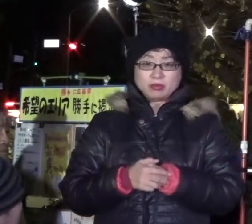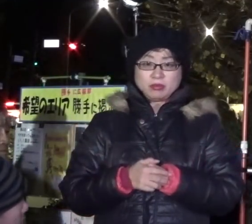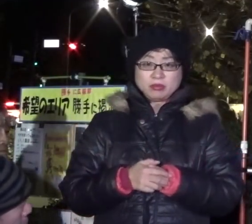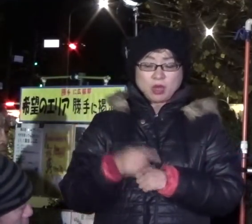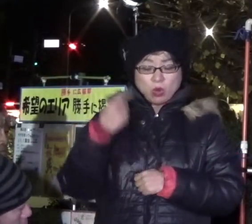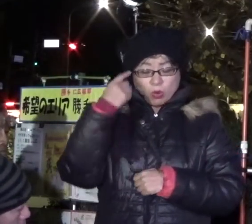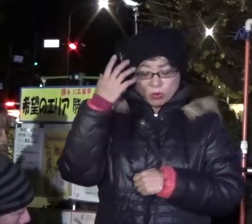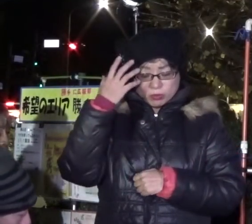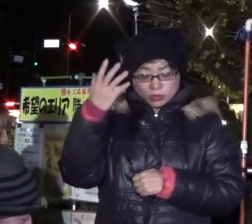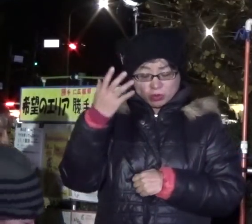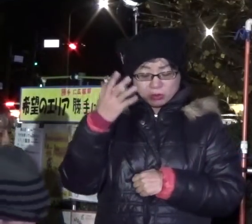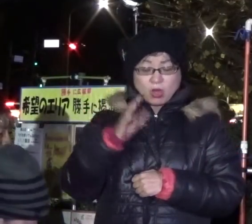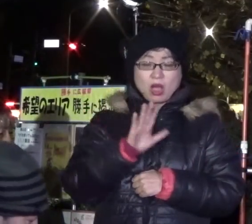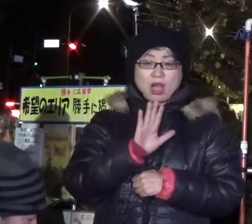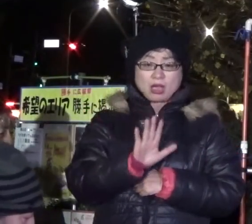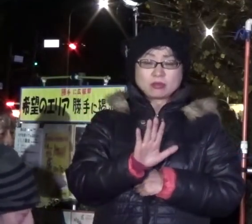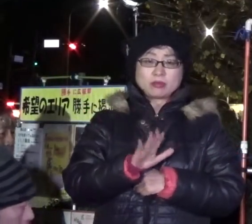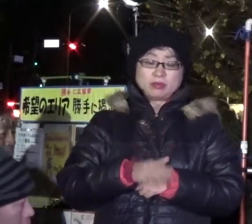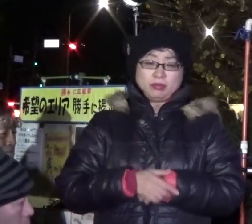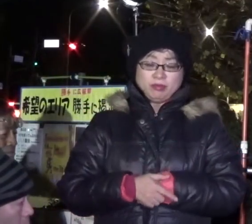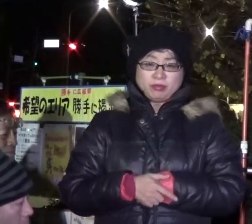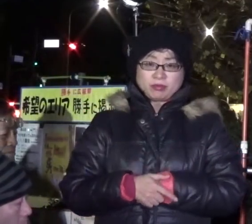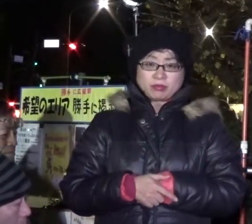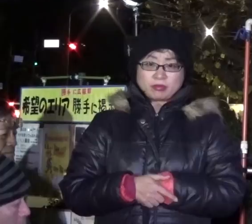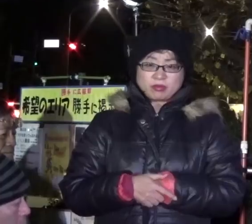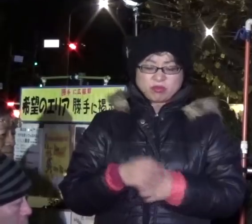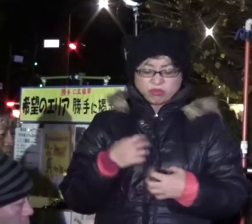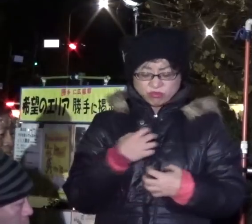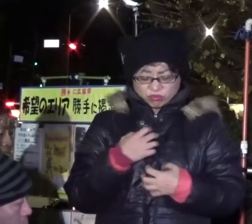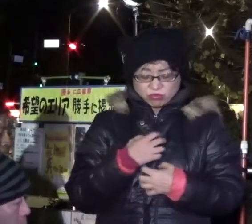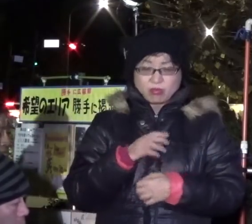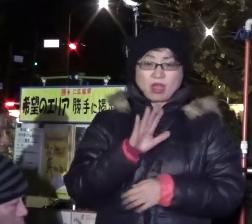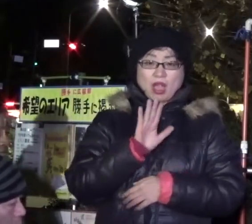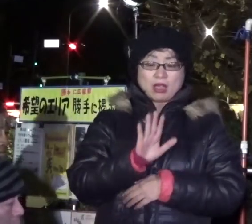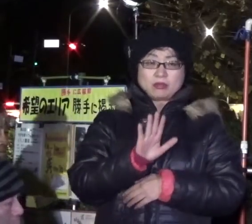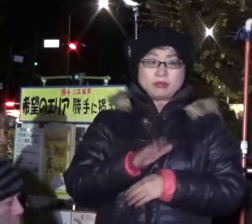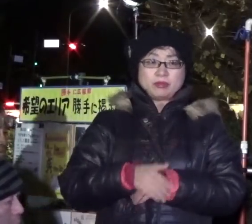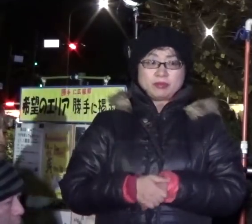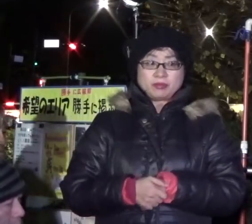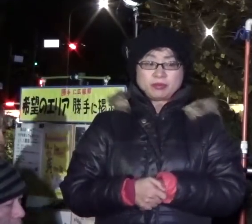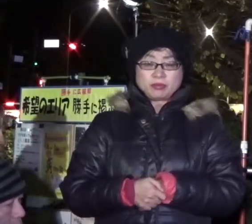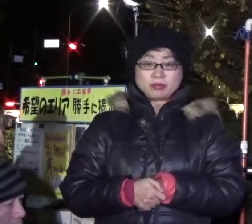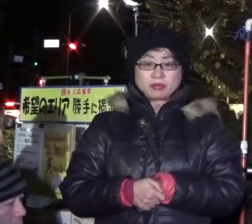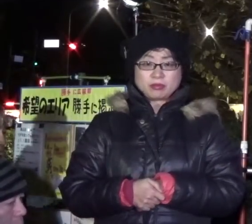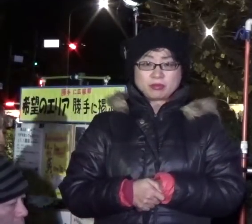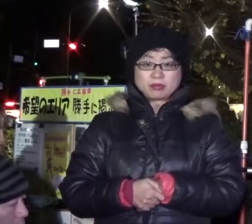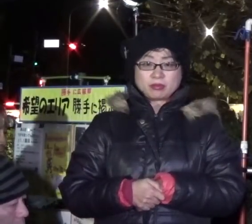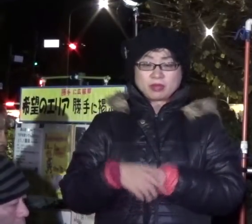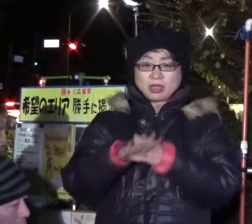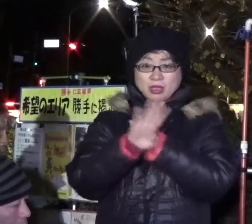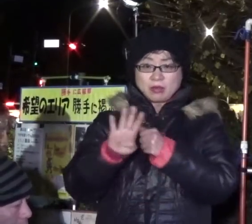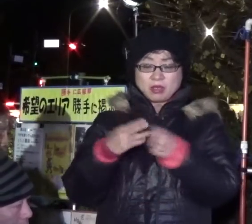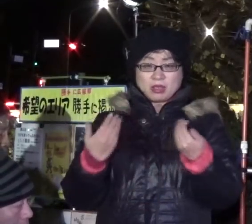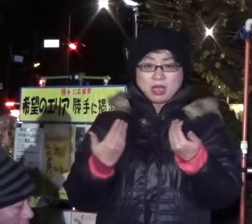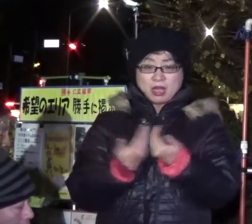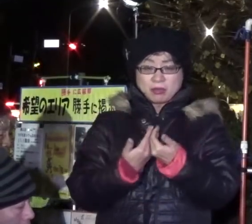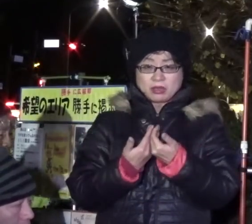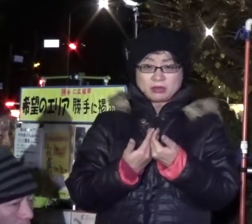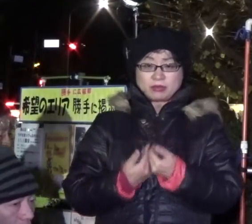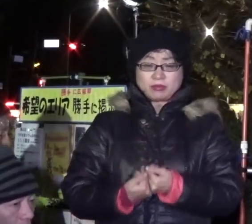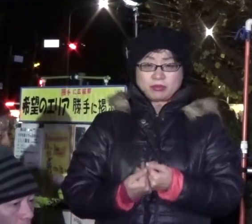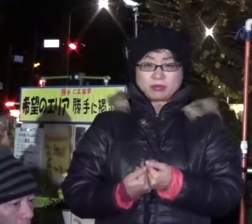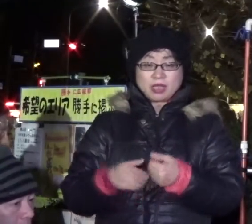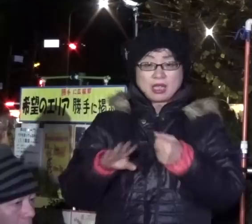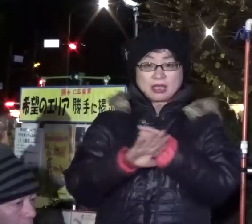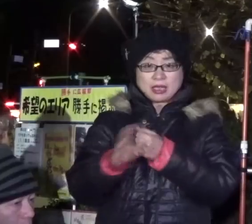思いが出てくるんじゃないかと思う。苦しみが出てくるんじゃないかと思いました。やはり原発反対運動と原子力空